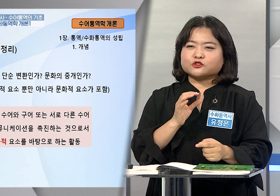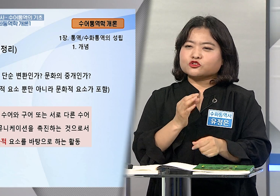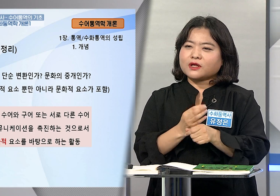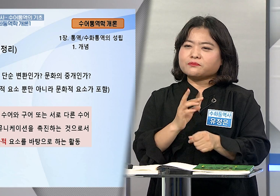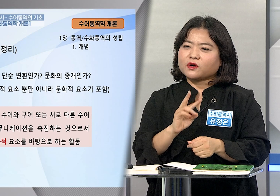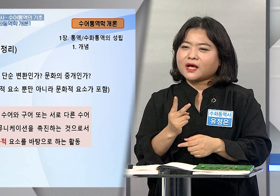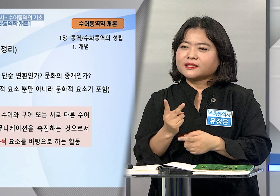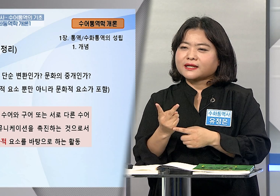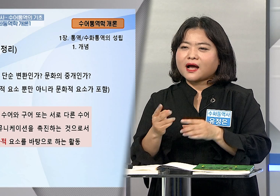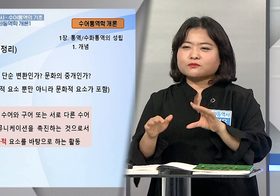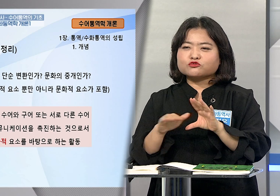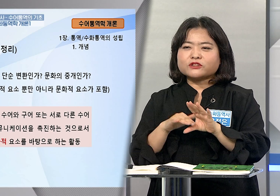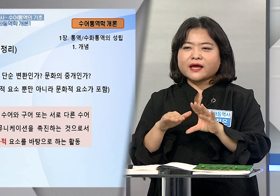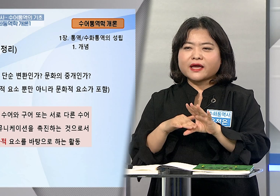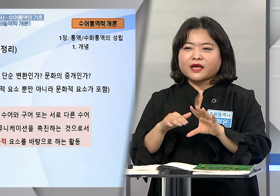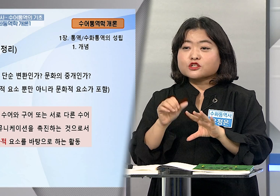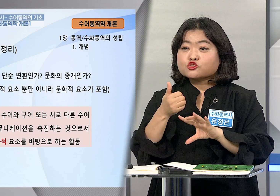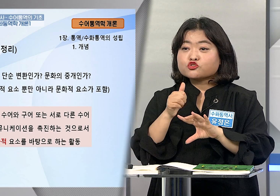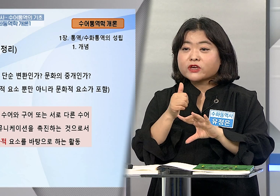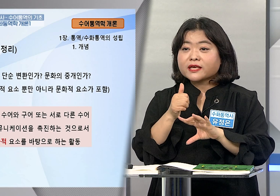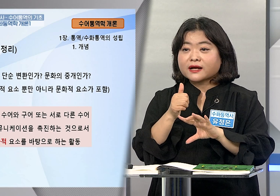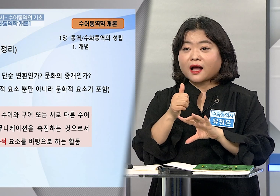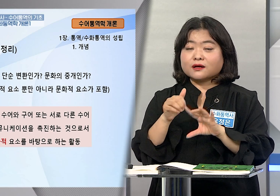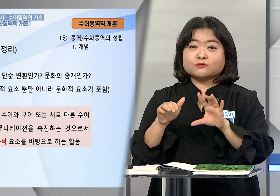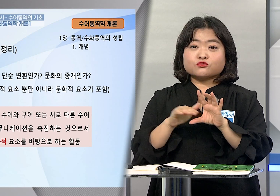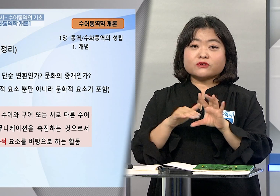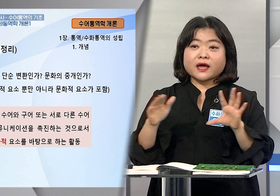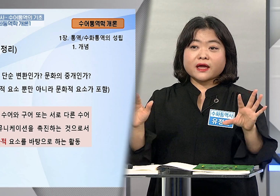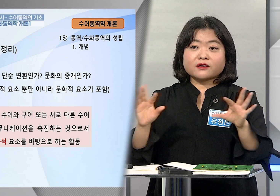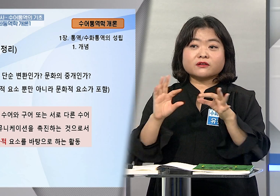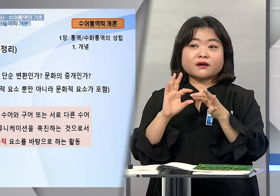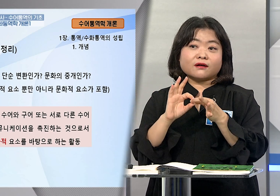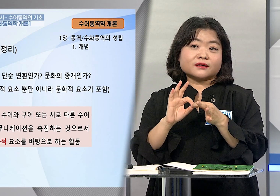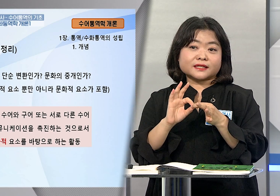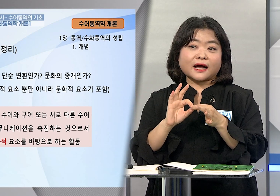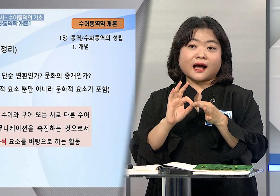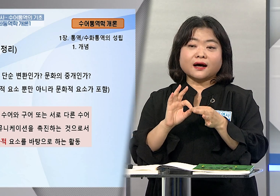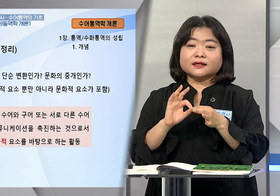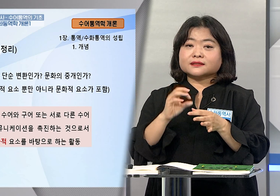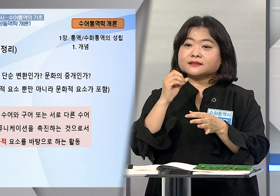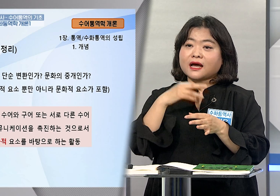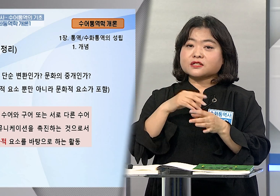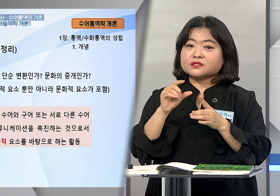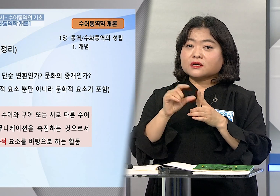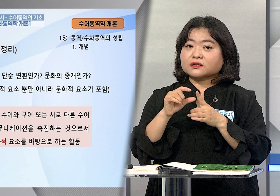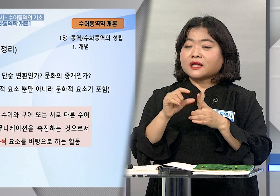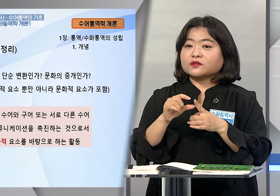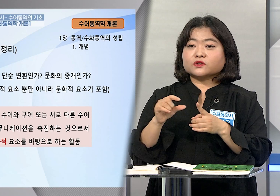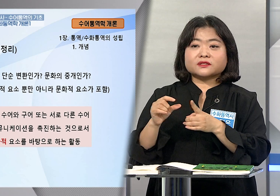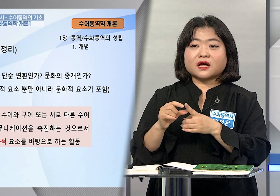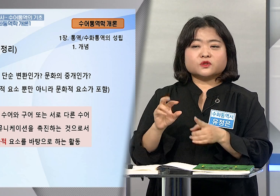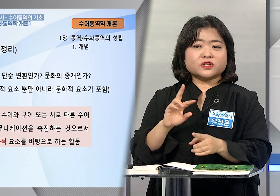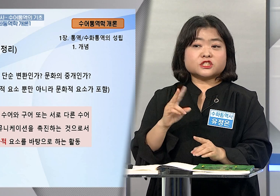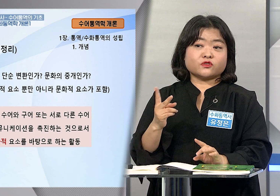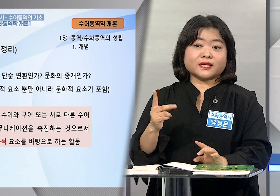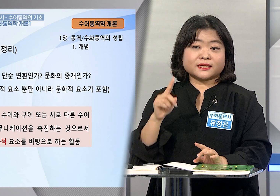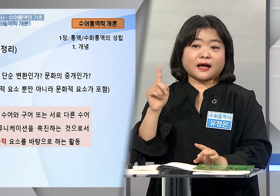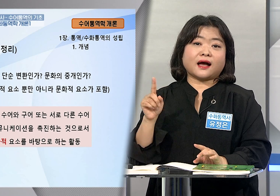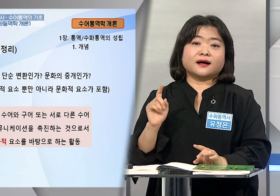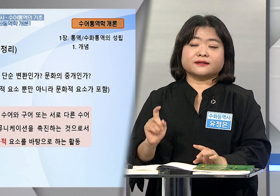그러면 단순한 변환인가, 문화의 중개인가, 문화의 연결인가, 그냥 단어 대